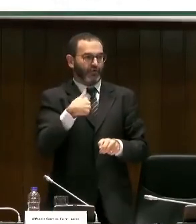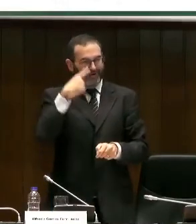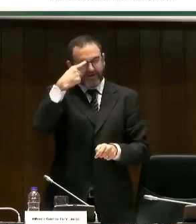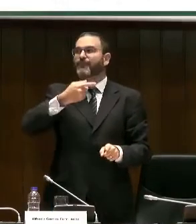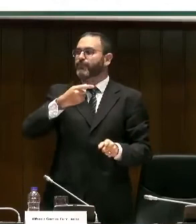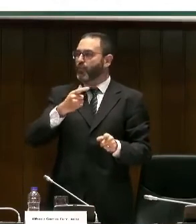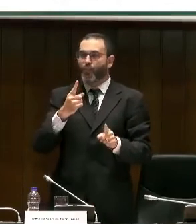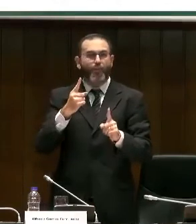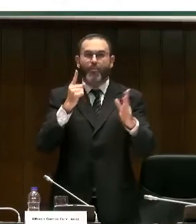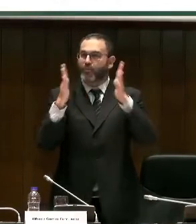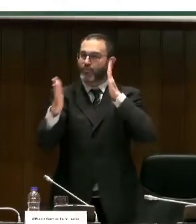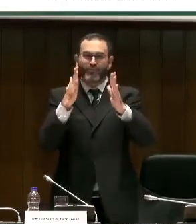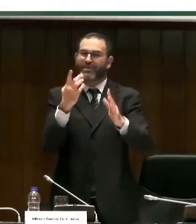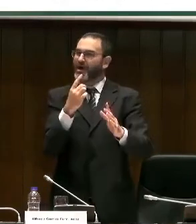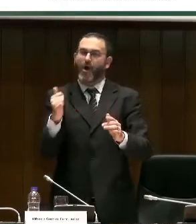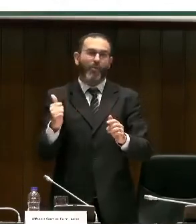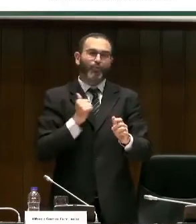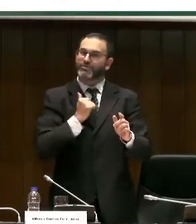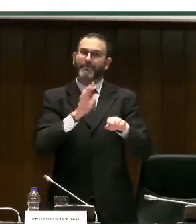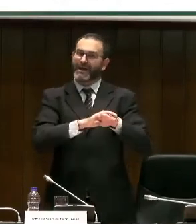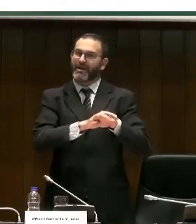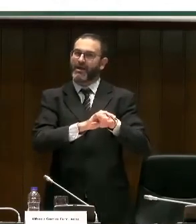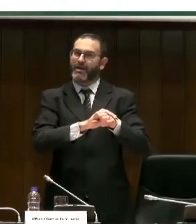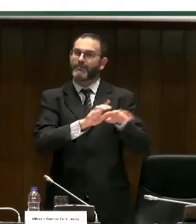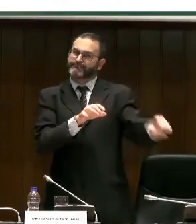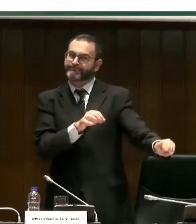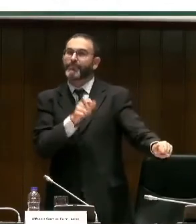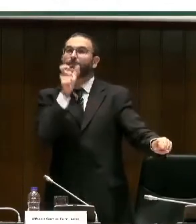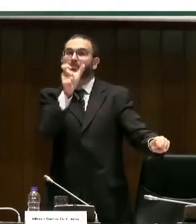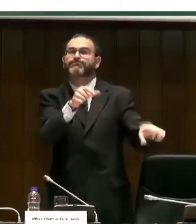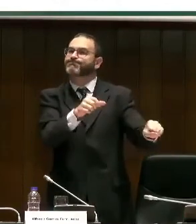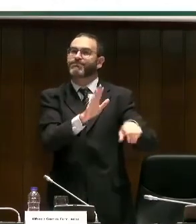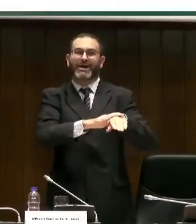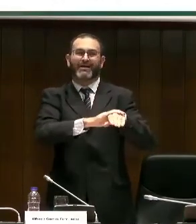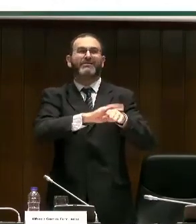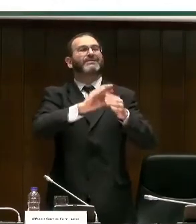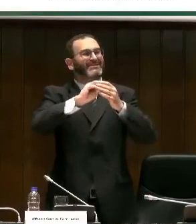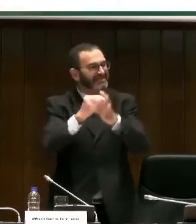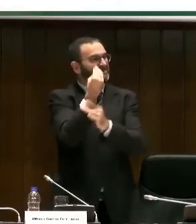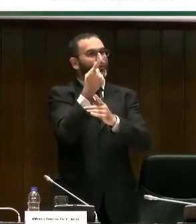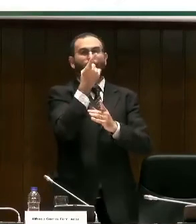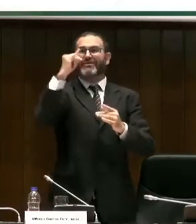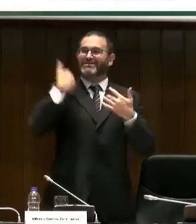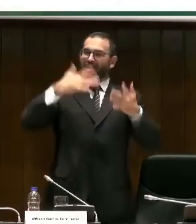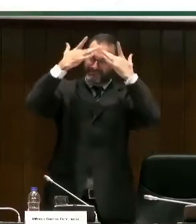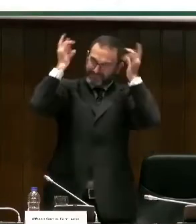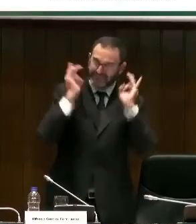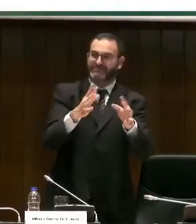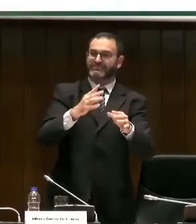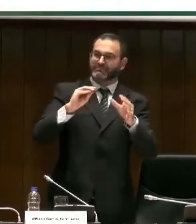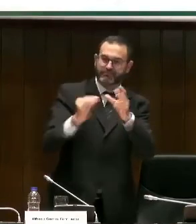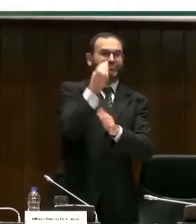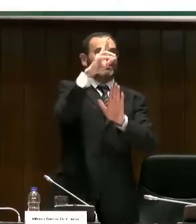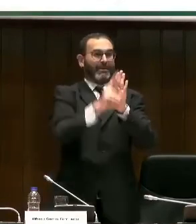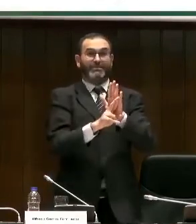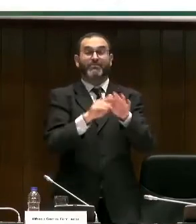más y que no demoremos más en conseguir un reglamento, porque va a suponer una oportunidad para conseguir